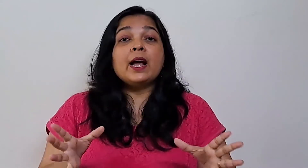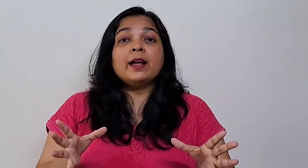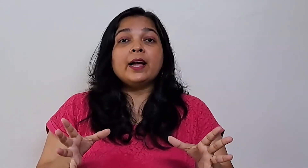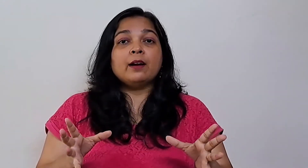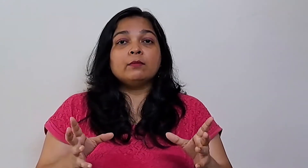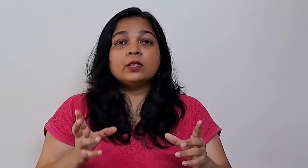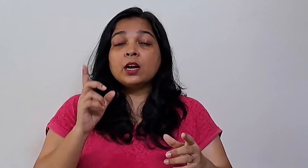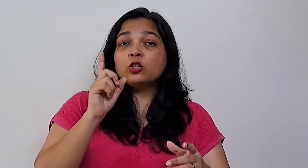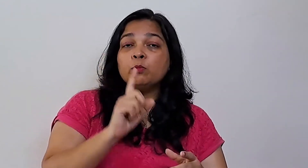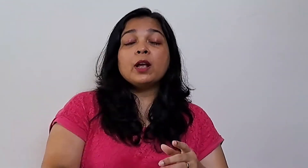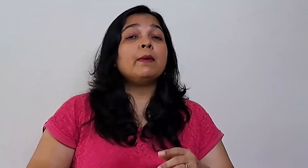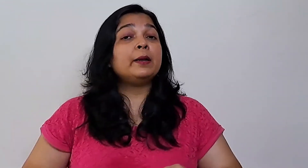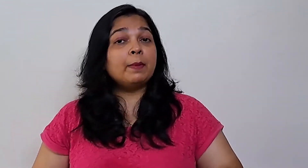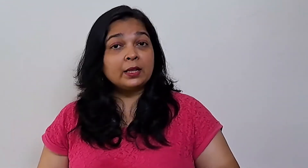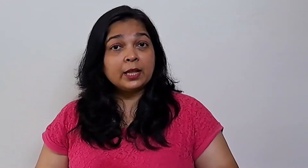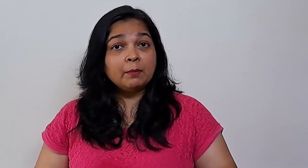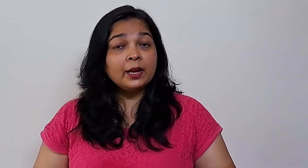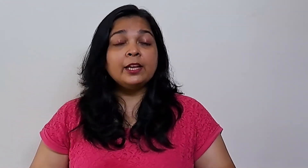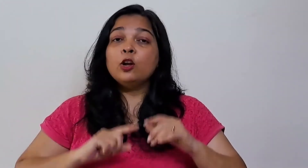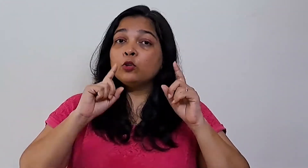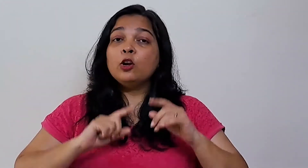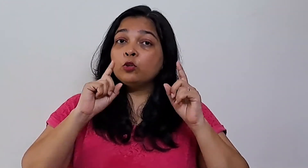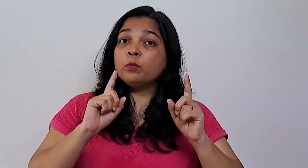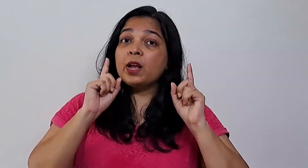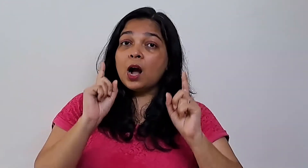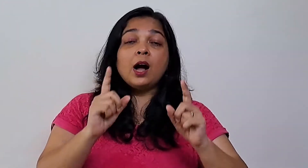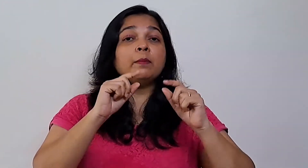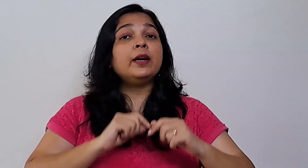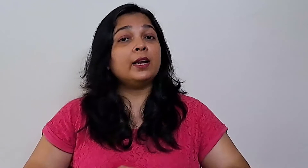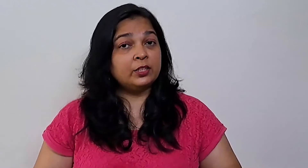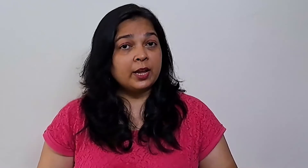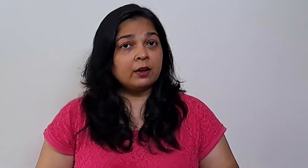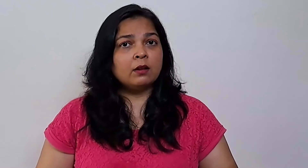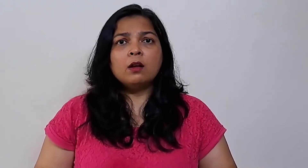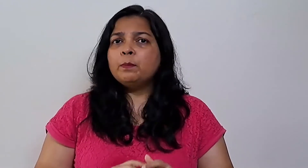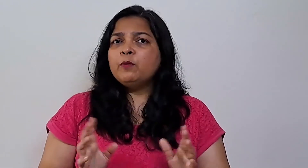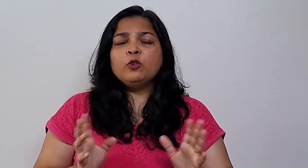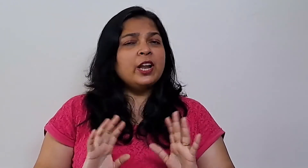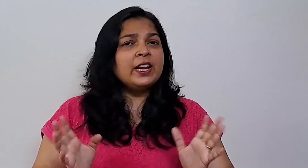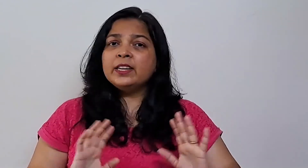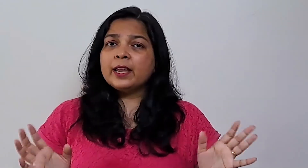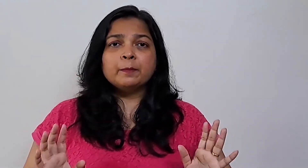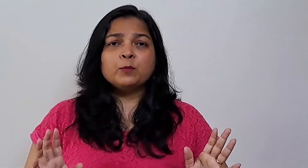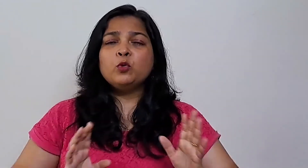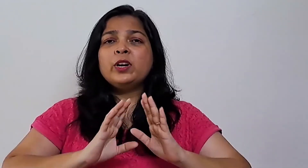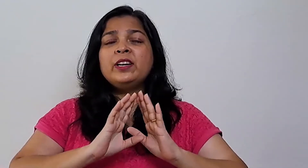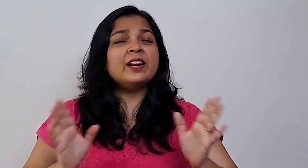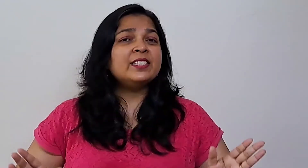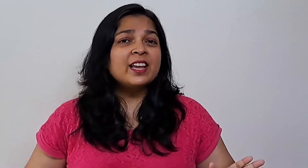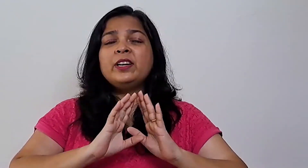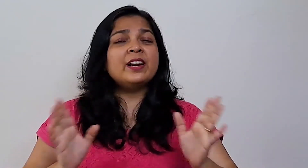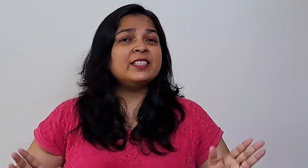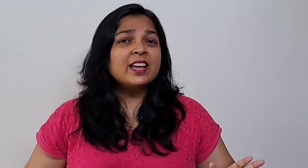भी डराया गया, जे तुसी मेरी गल ना मनी ते तुहानू अग विच सुट दिता जाएगा। पर वह नहीं डरे,